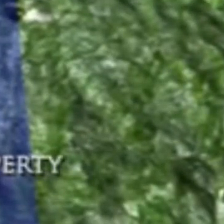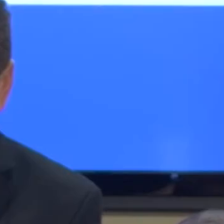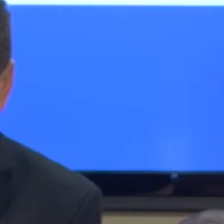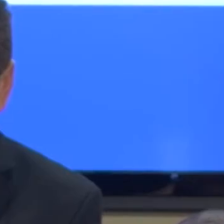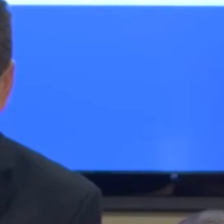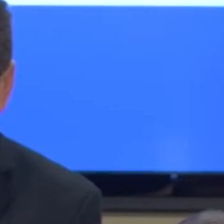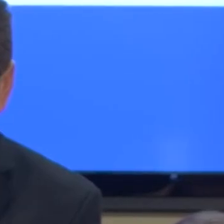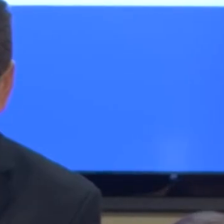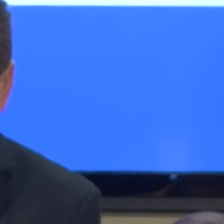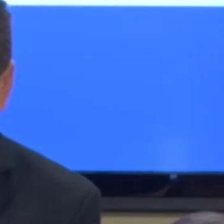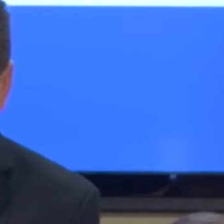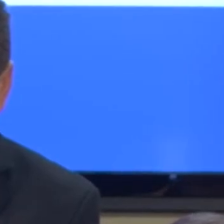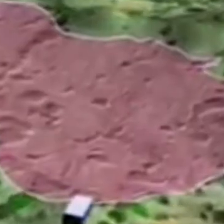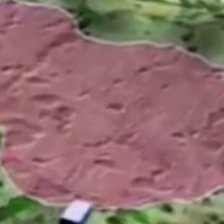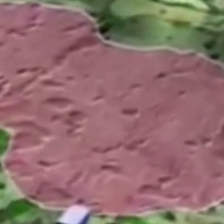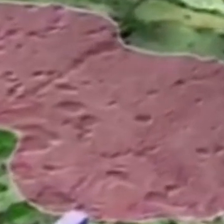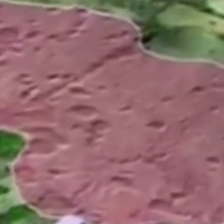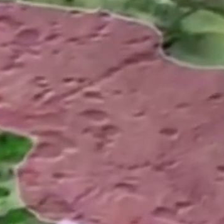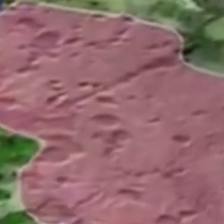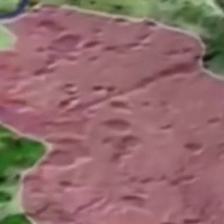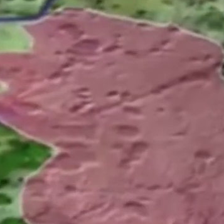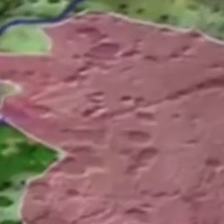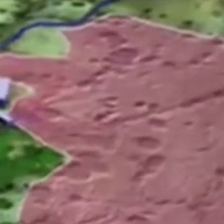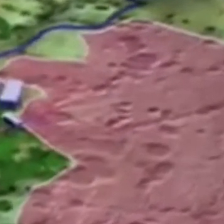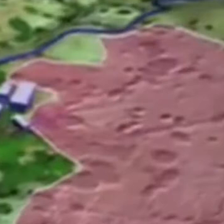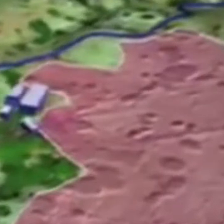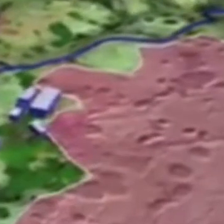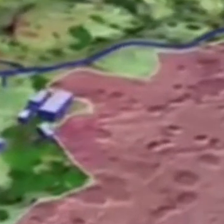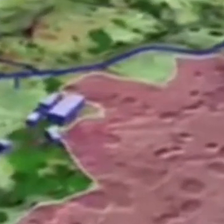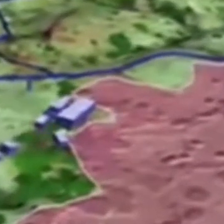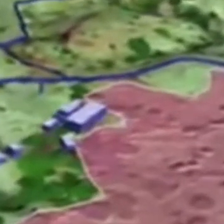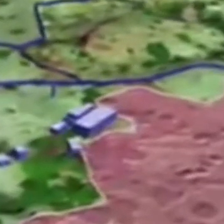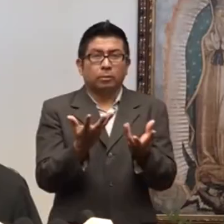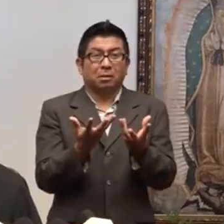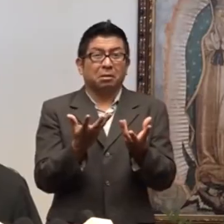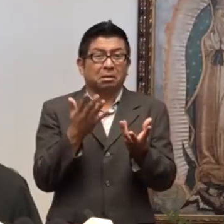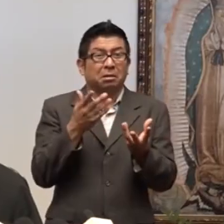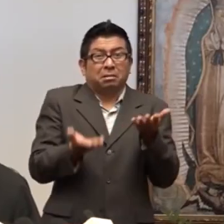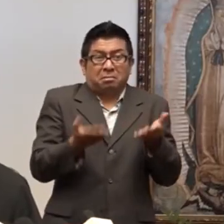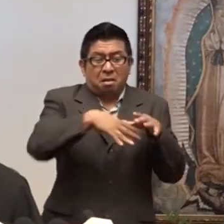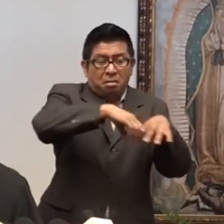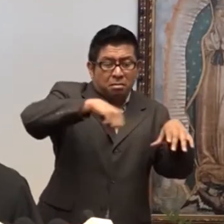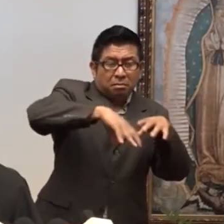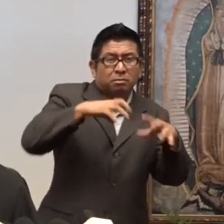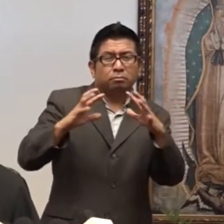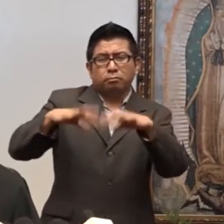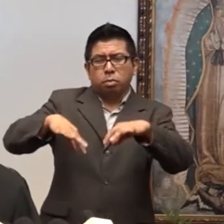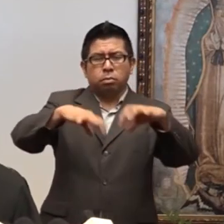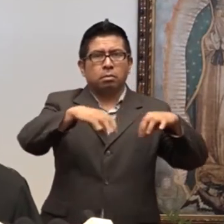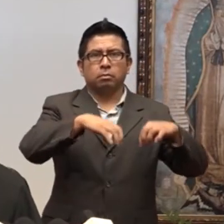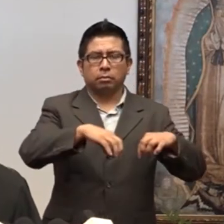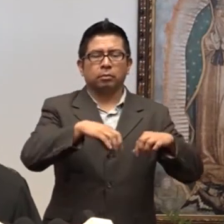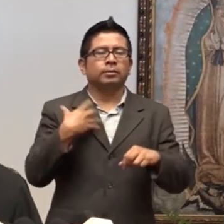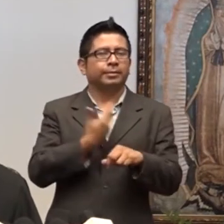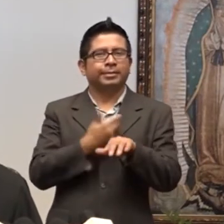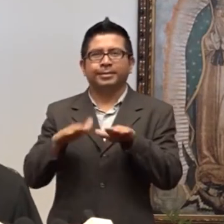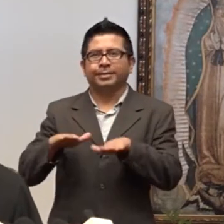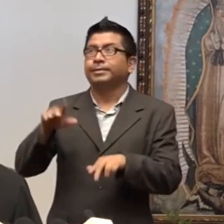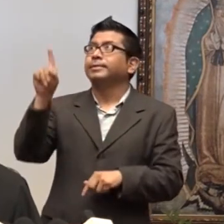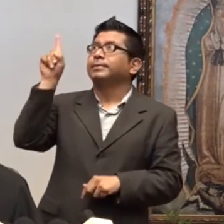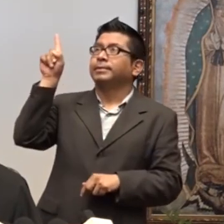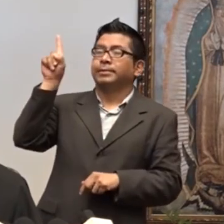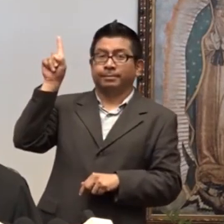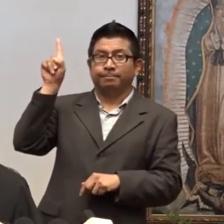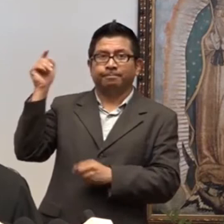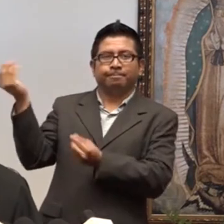contribuyendo en la búsqueda a una solución que preservará los recursos naturales agradecemos a dios este gran